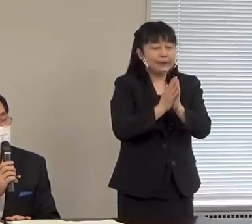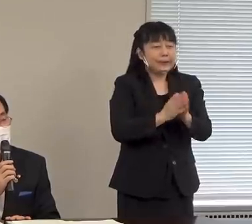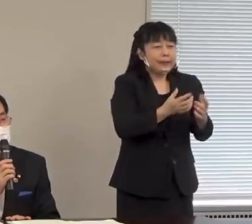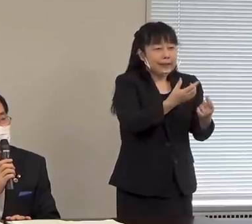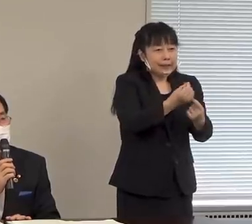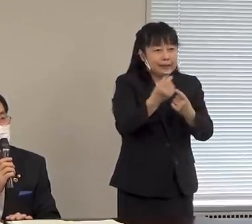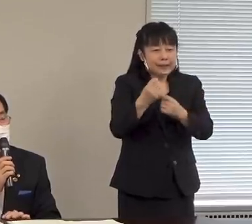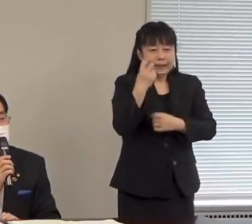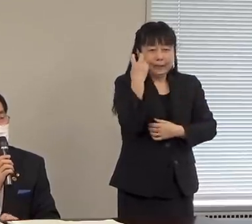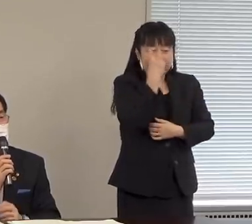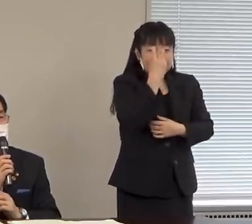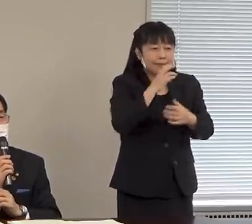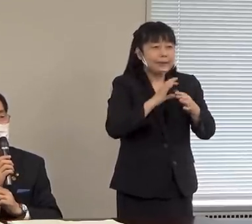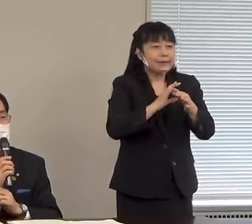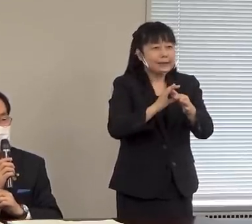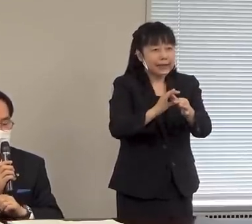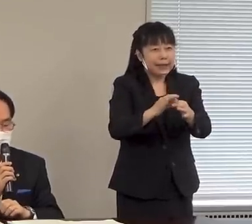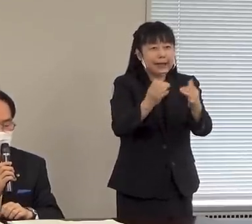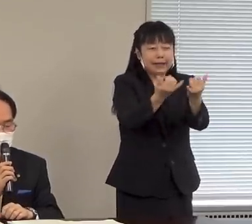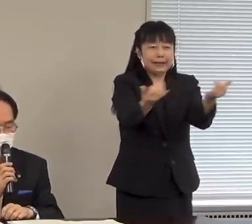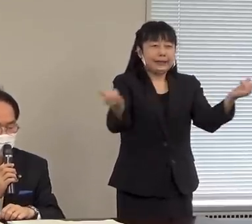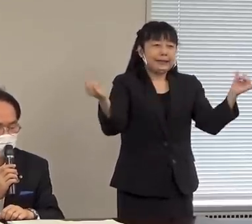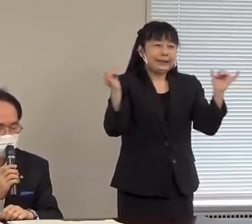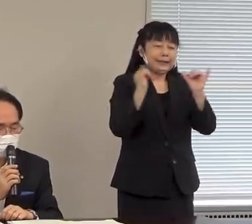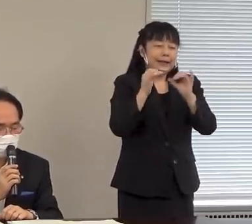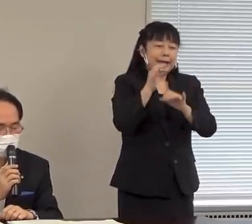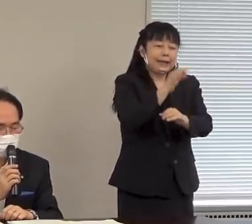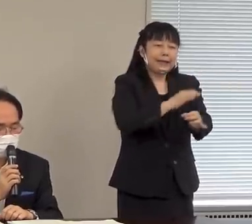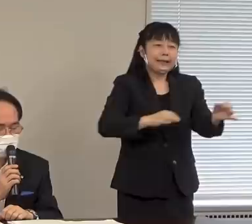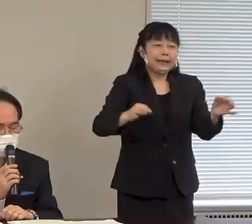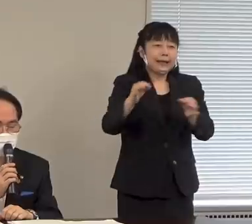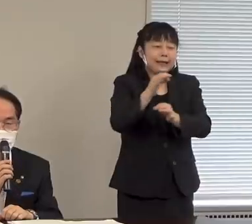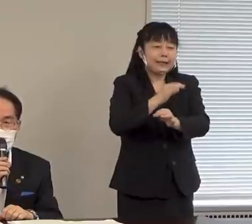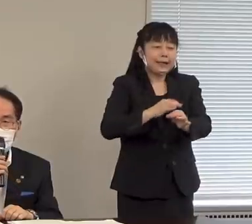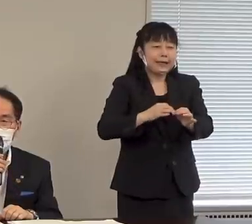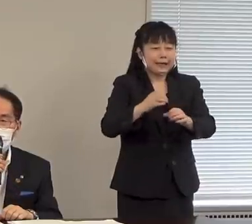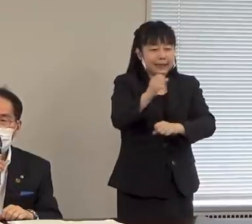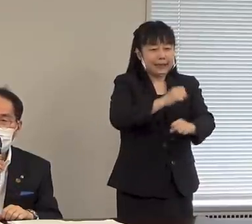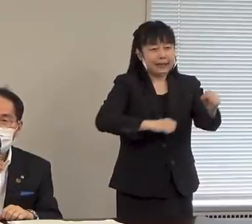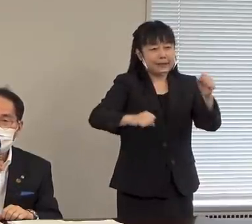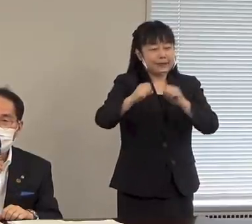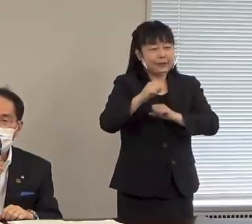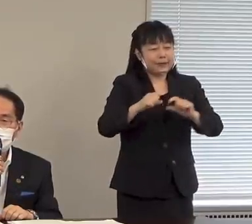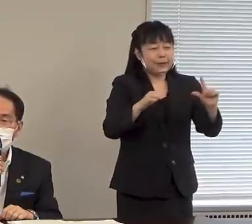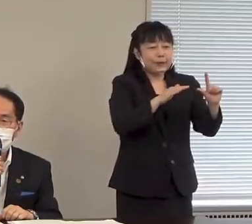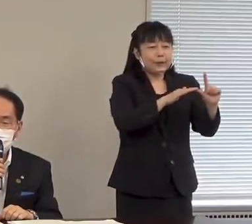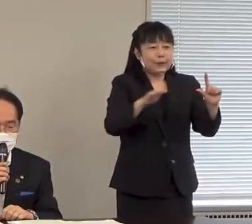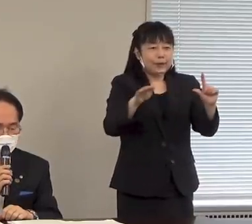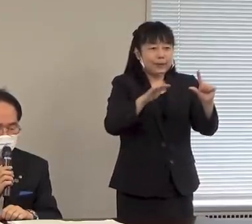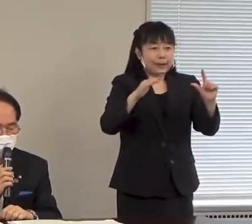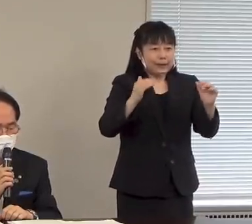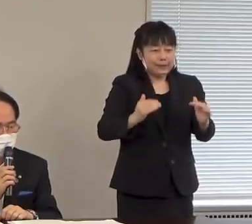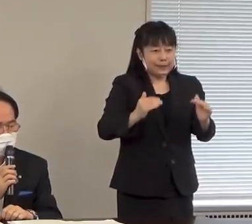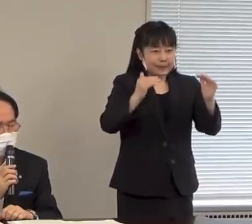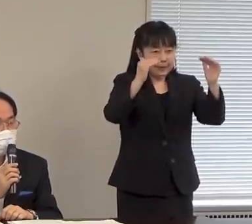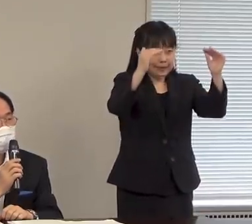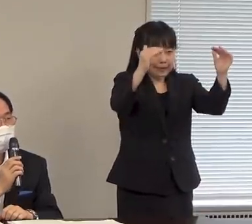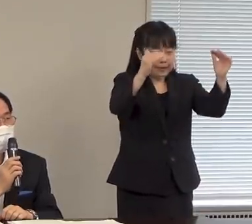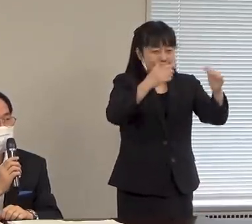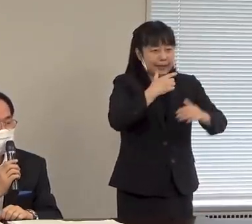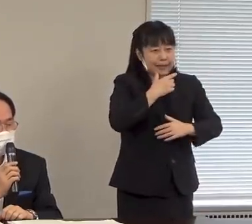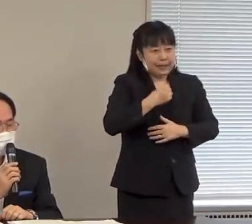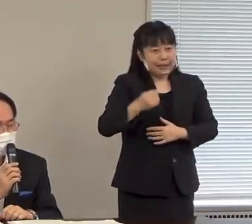ながら、社会経済活動のレベルを引き上げてまいりたいと考えておりますので、引き続きのご理解とご協力